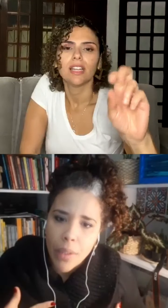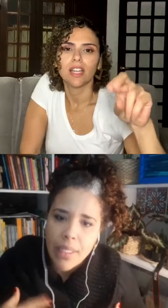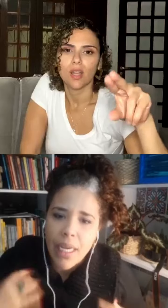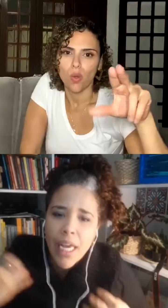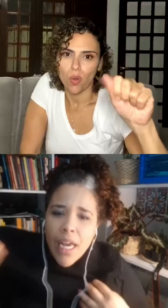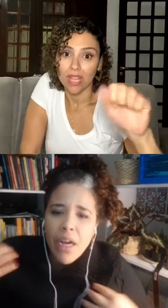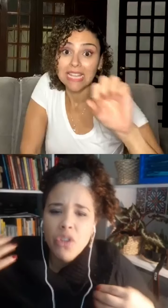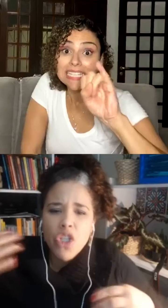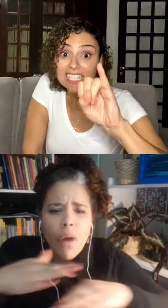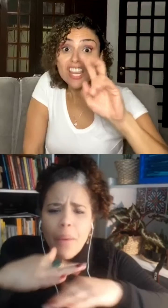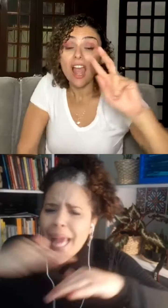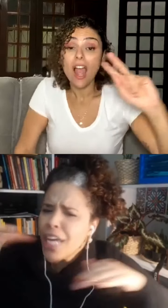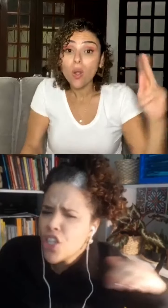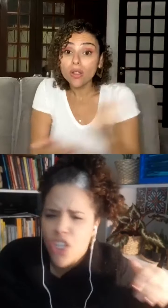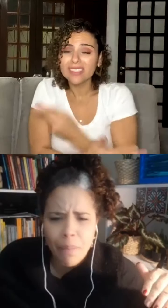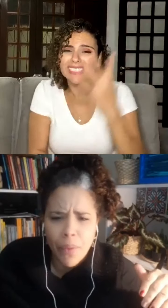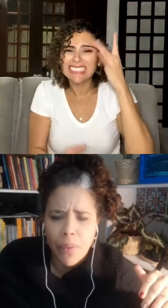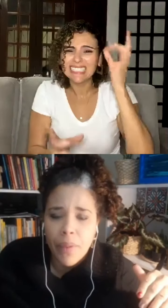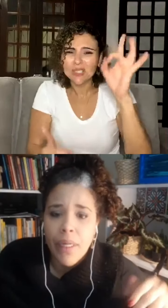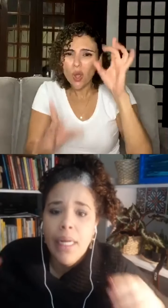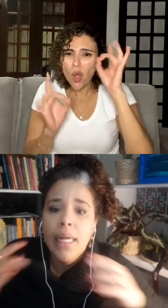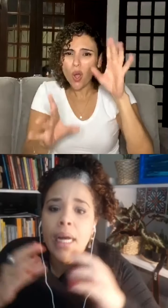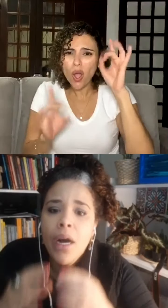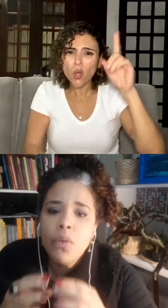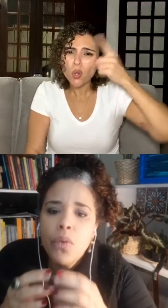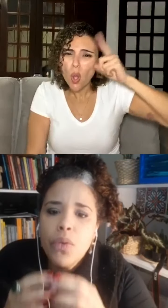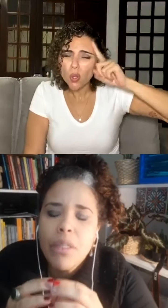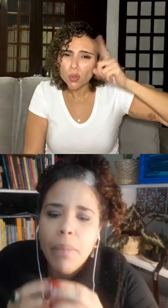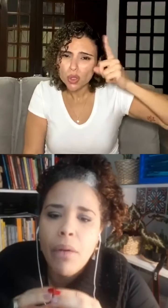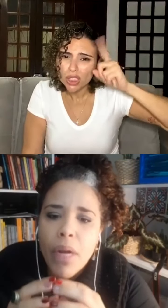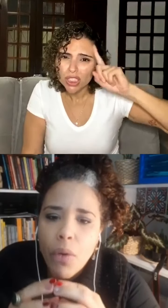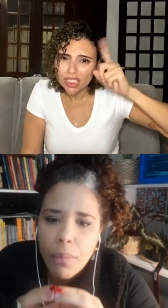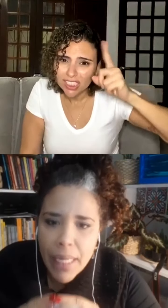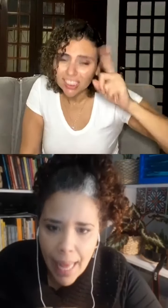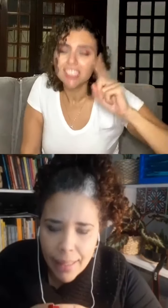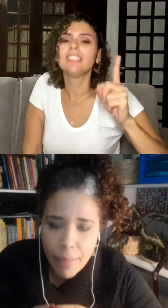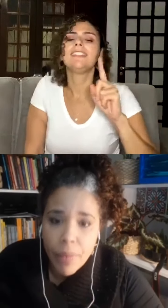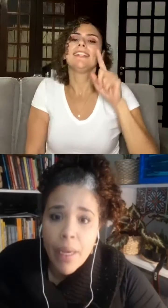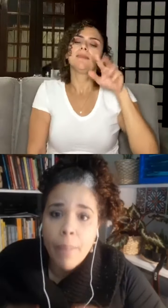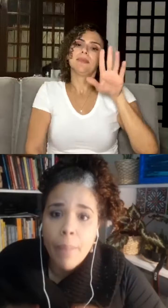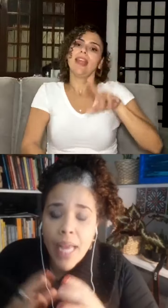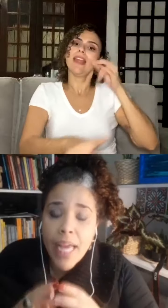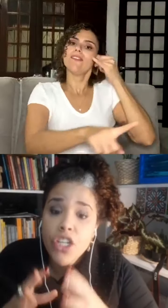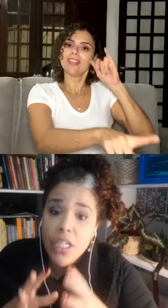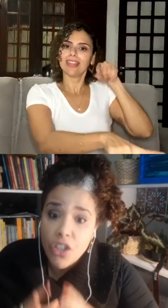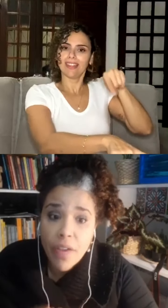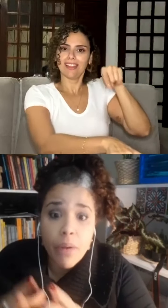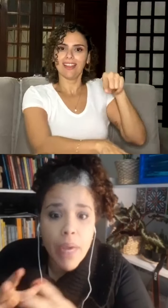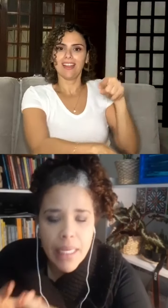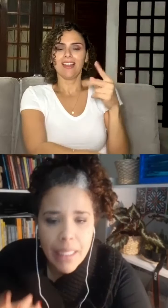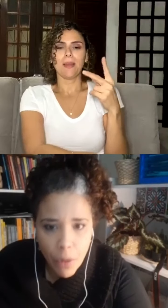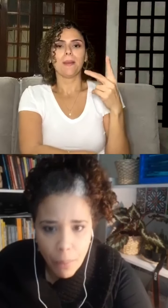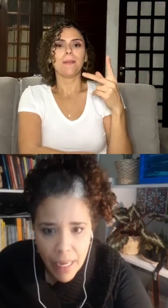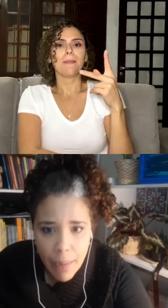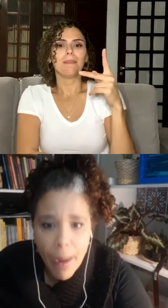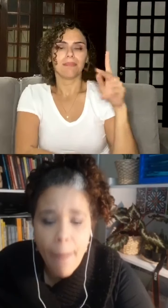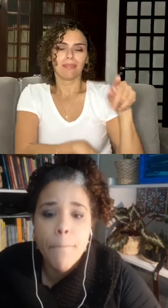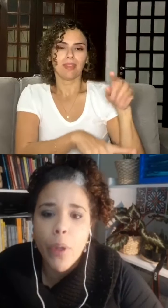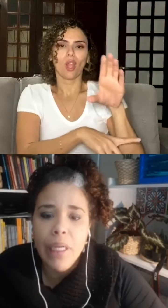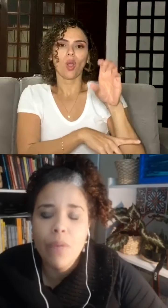trombose de qualquer tipo, não use pílula combinada. Mulheres que tiveram esse